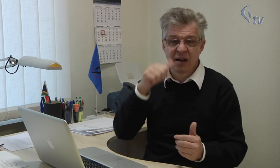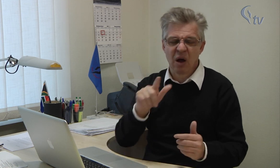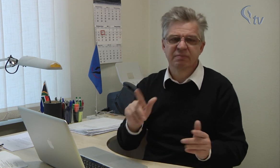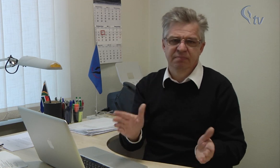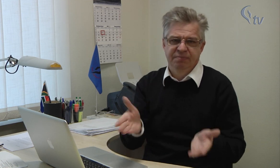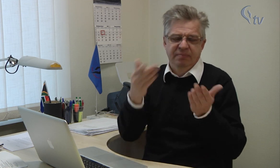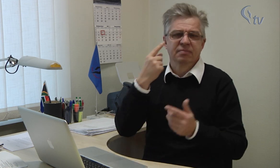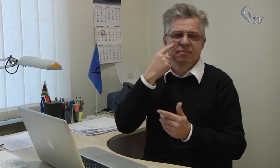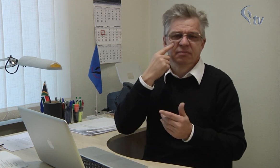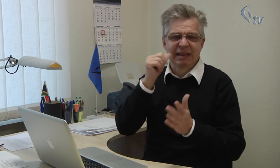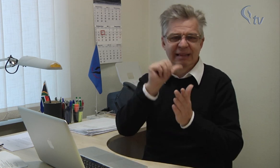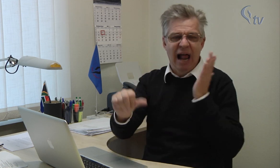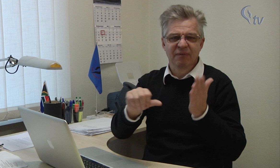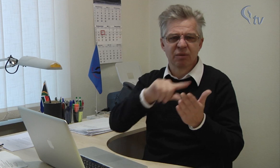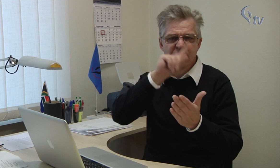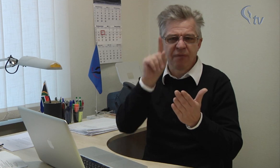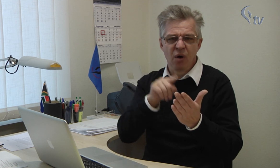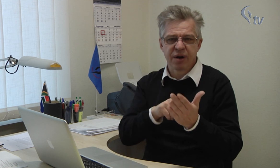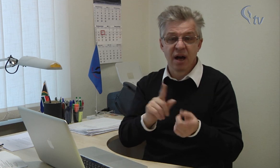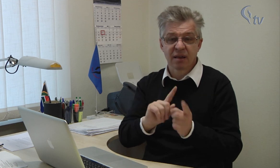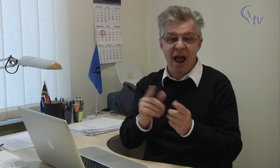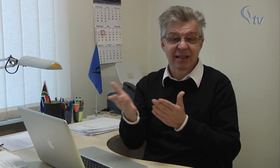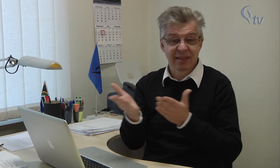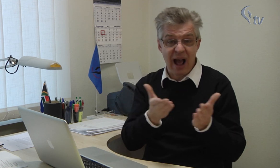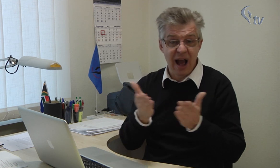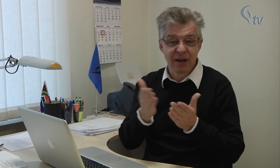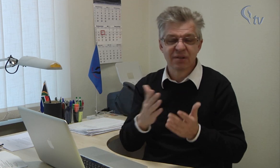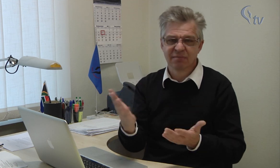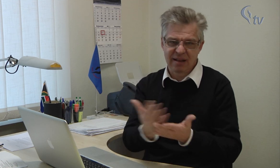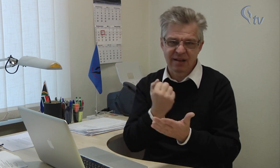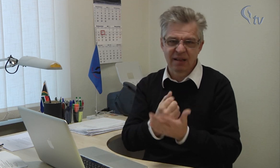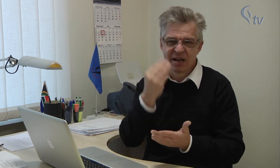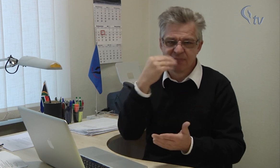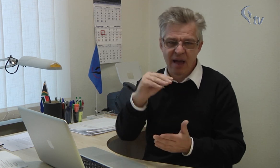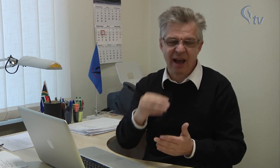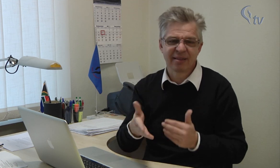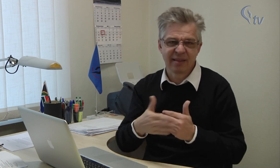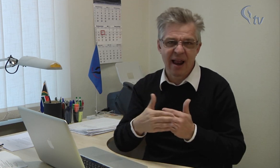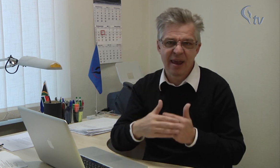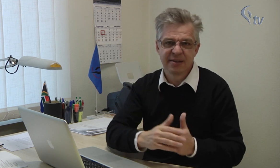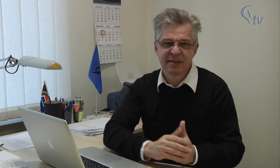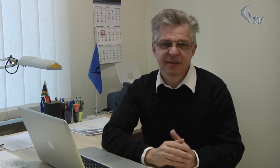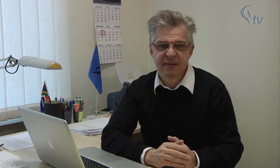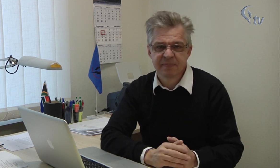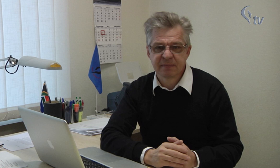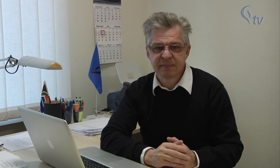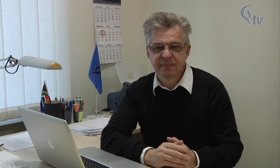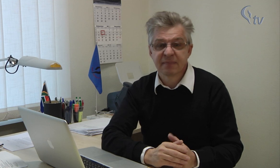Sellel aastal on tõusetunud teravalt päevakorda tõlketeenuse kättesaadavus ja kvaliteet just Tallinna linnas.